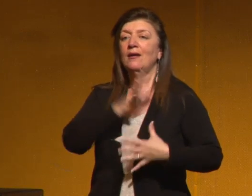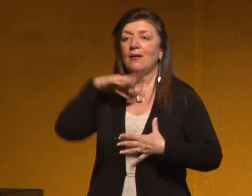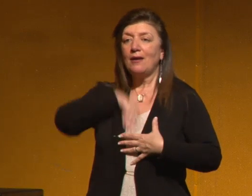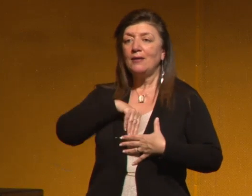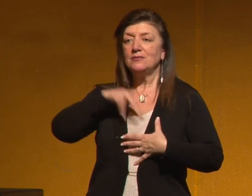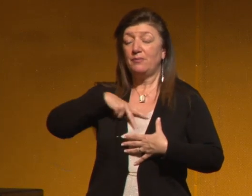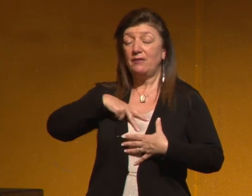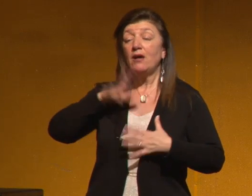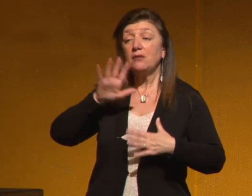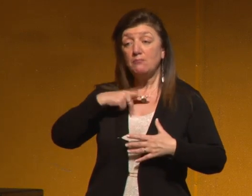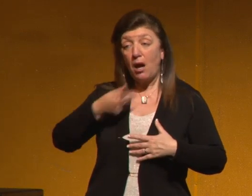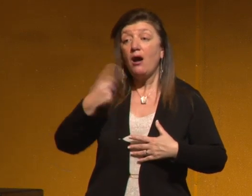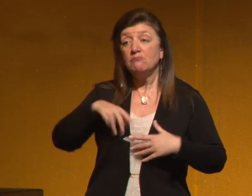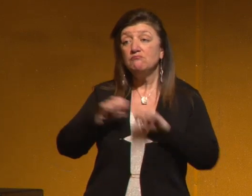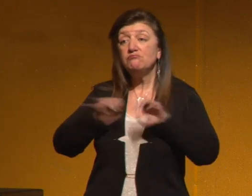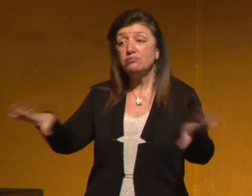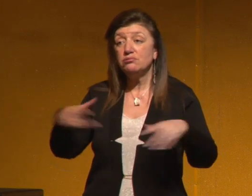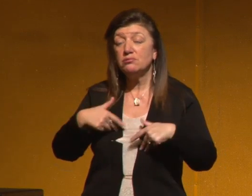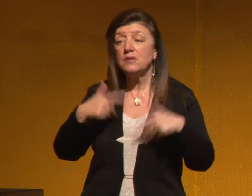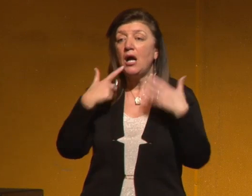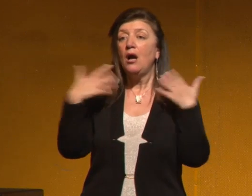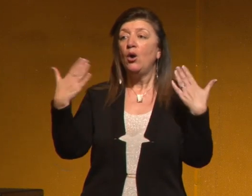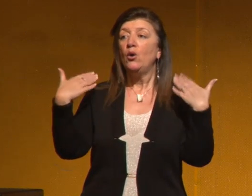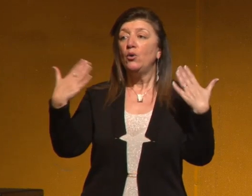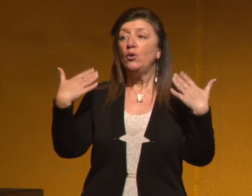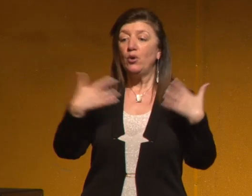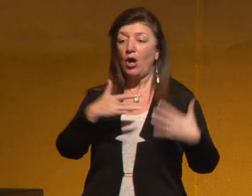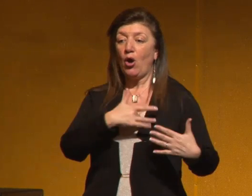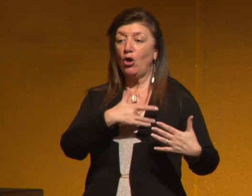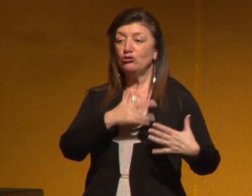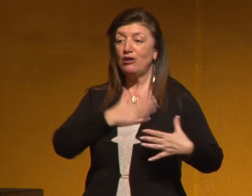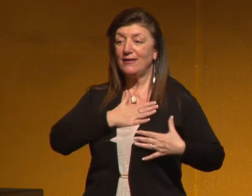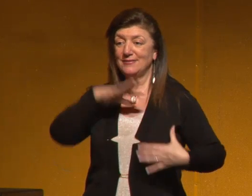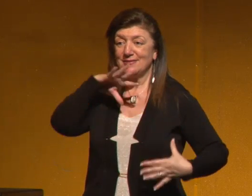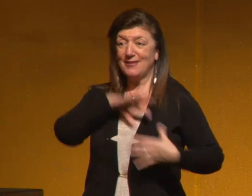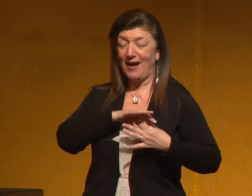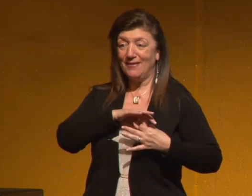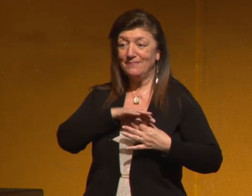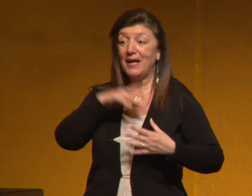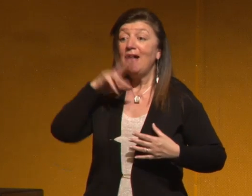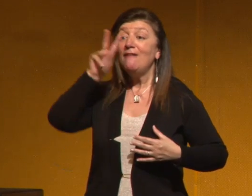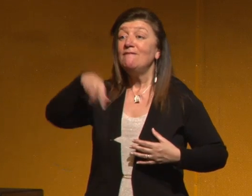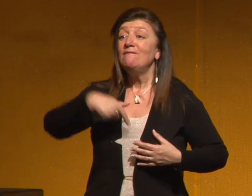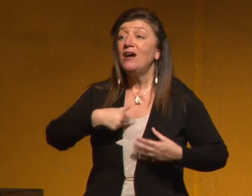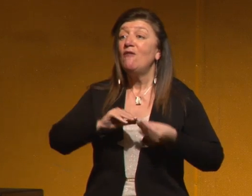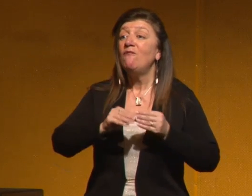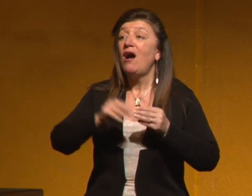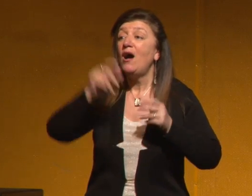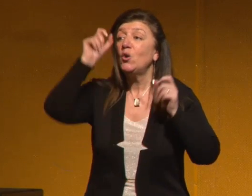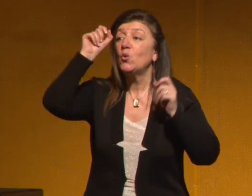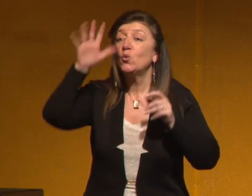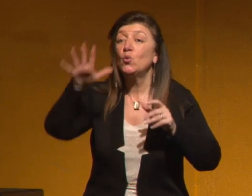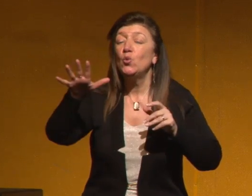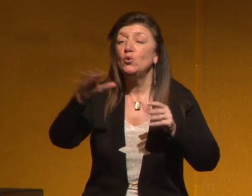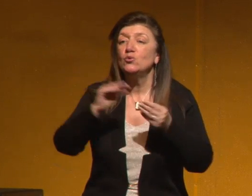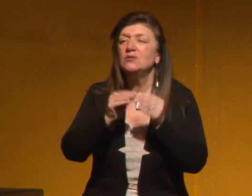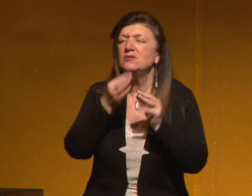comune un ossigeno per la coscienza fare cultura vuol dire